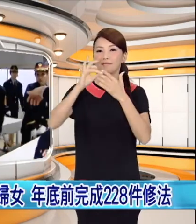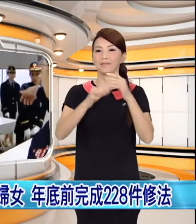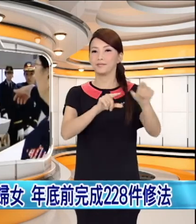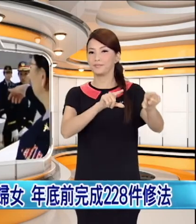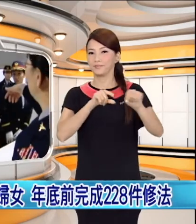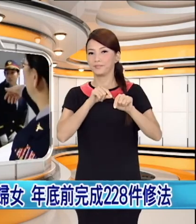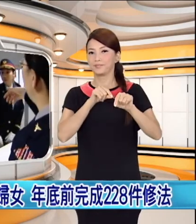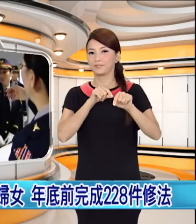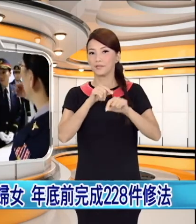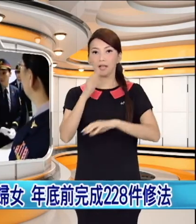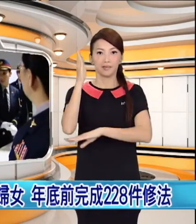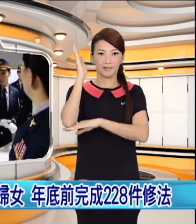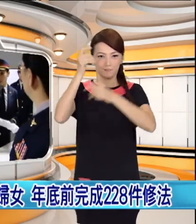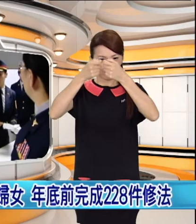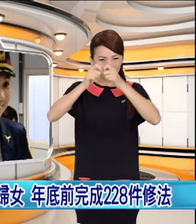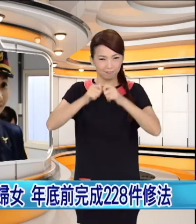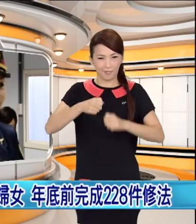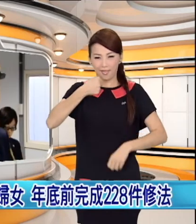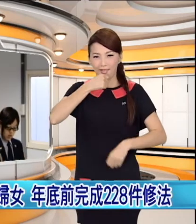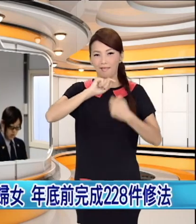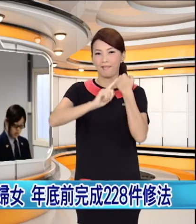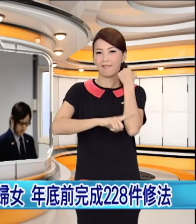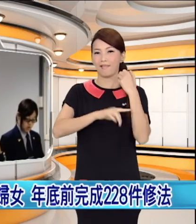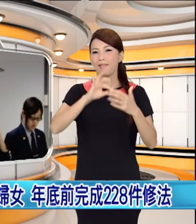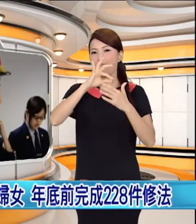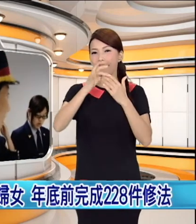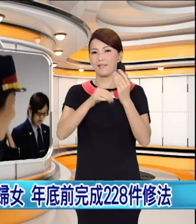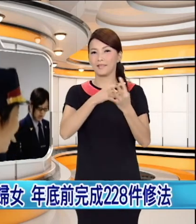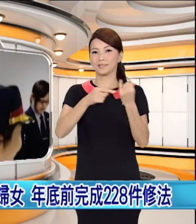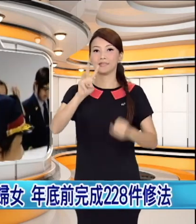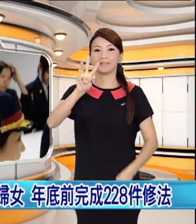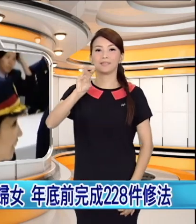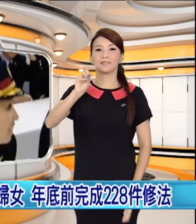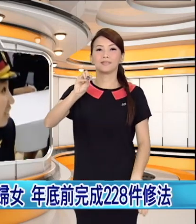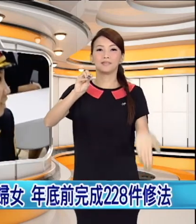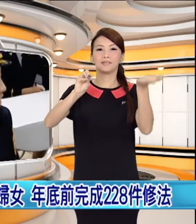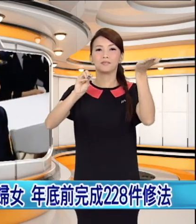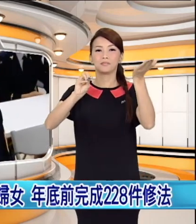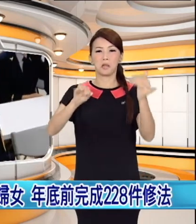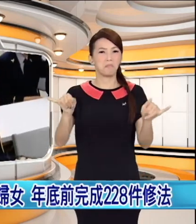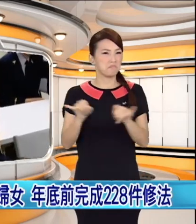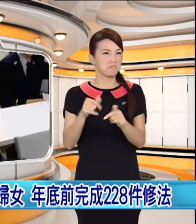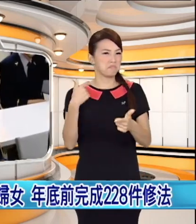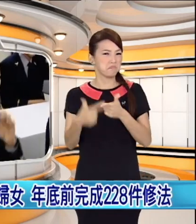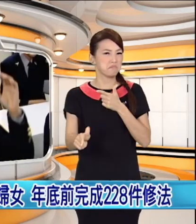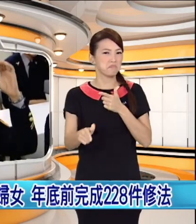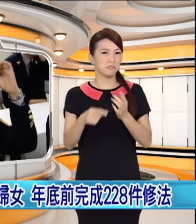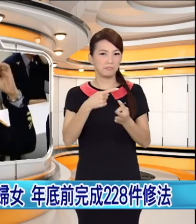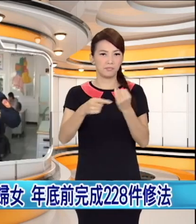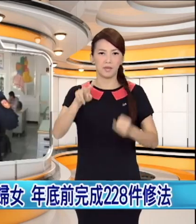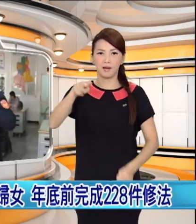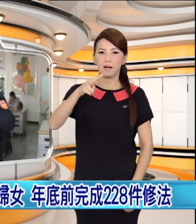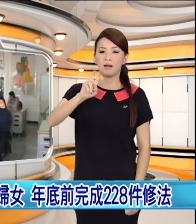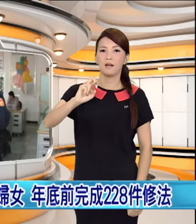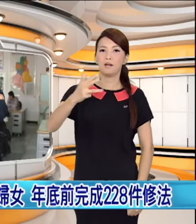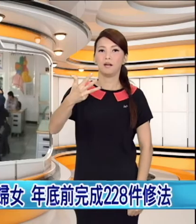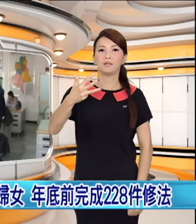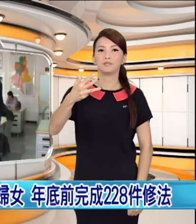式歧视公约施行法，检视国内超过3万件法规，其中不符公约精神